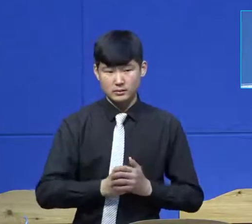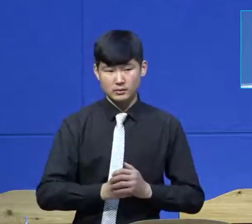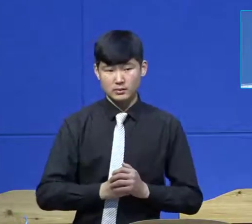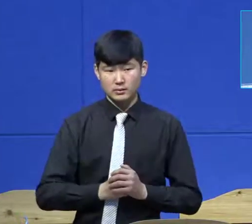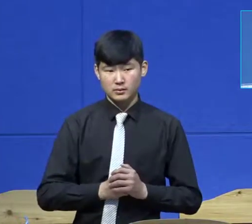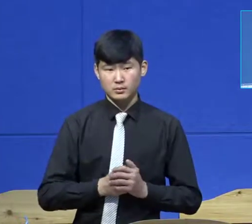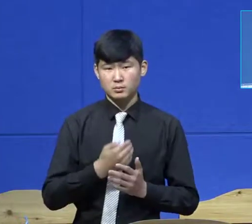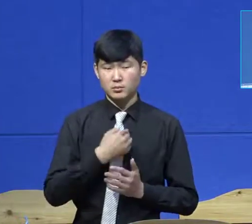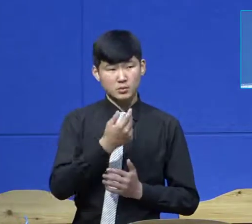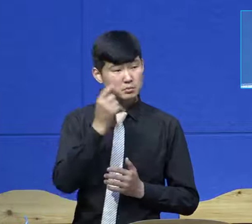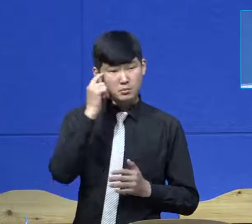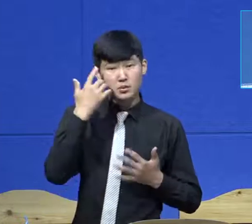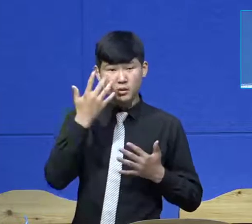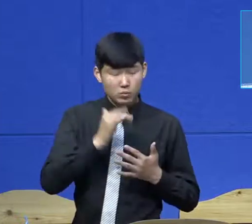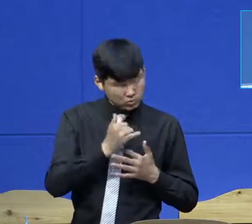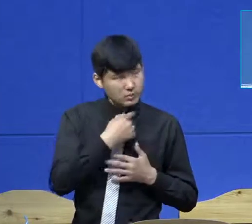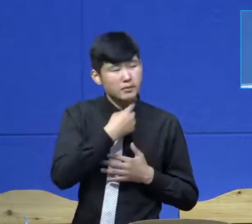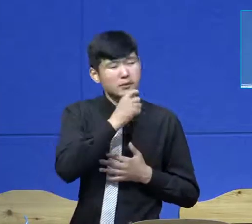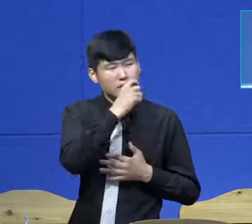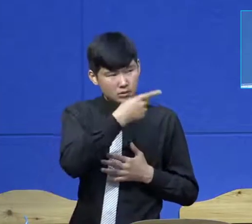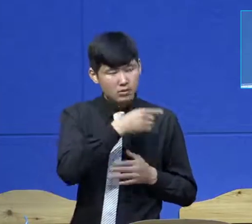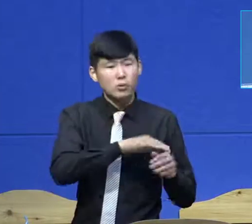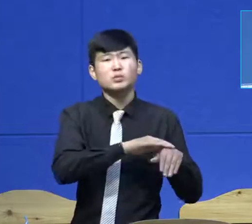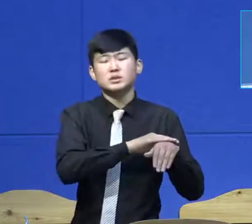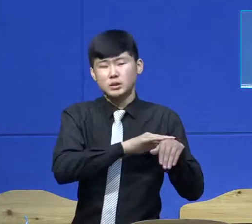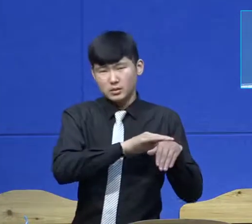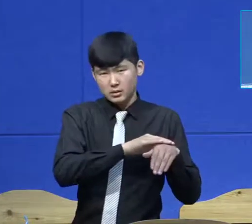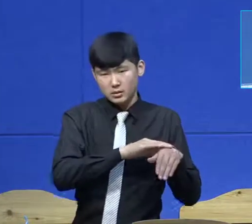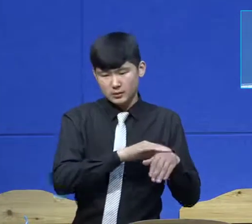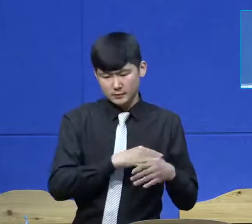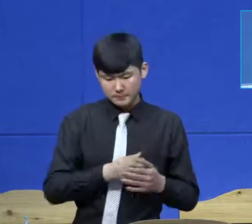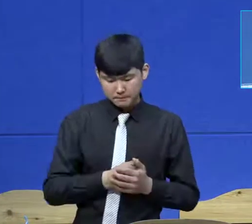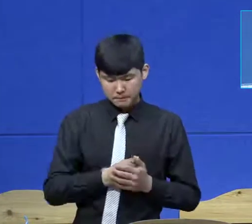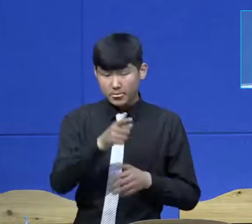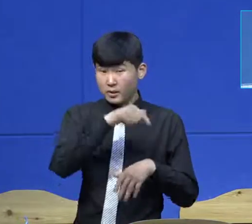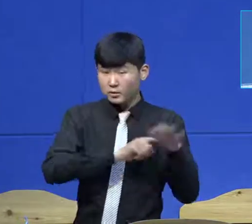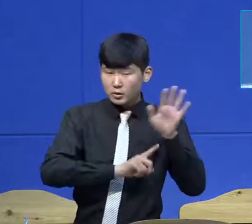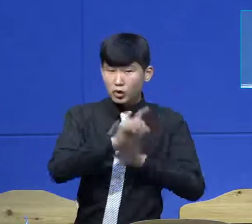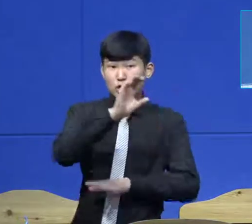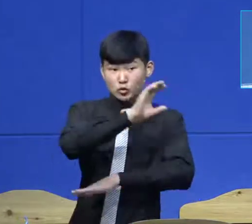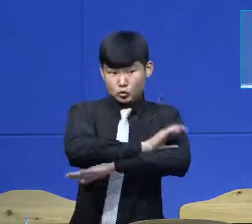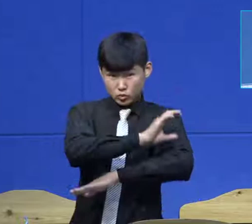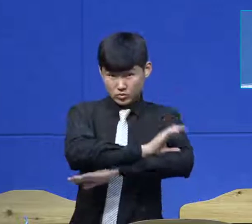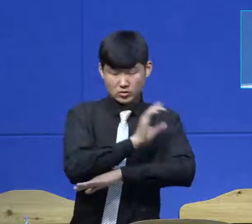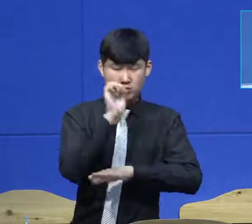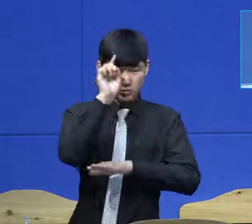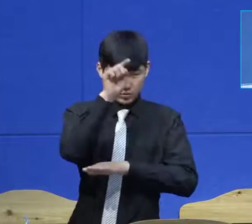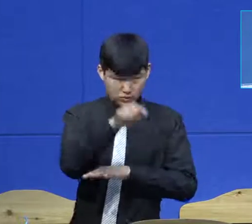Би өмнө мэдээгүй учраас тэгсэн тийч хэлсэн уучлаарай. Тэр үеэс ахуулаа сургууль дээр орчоод